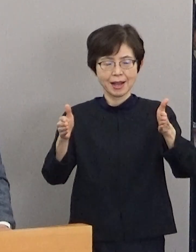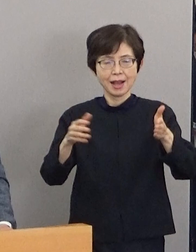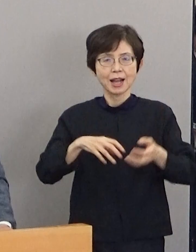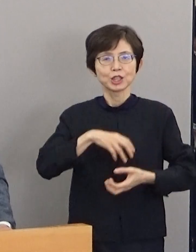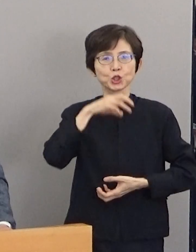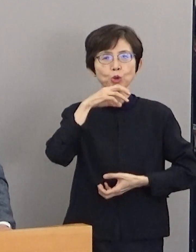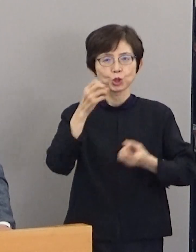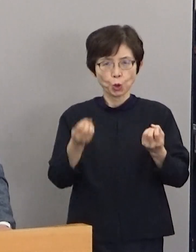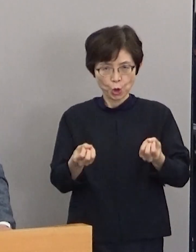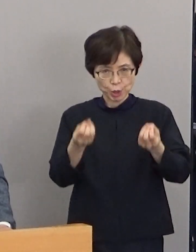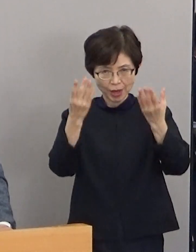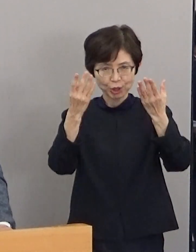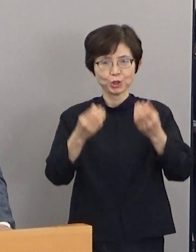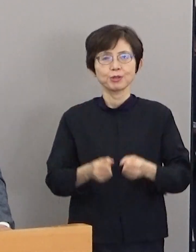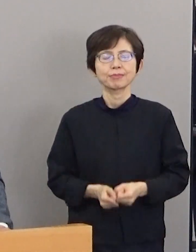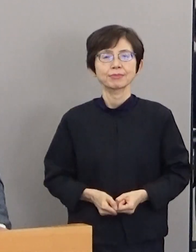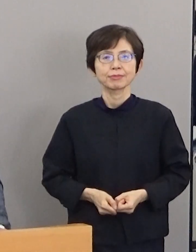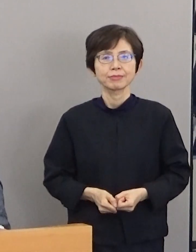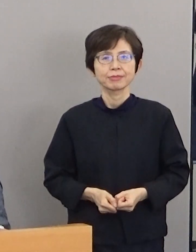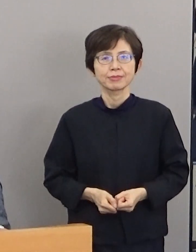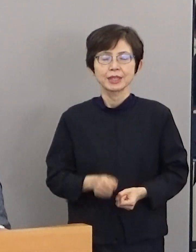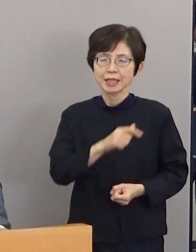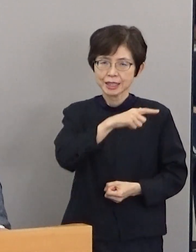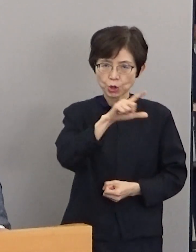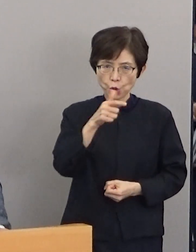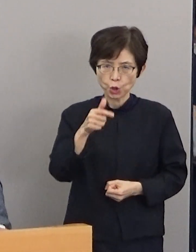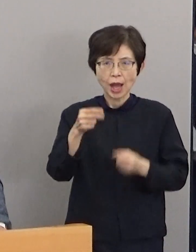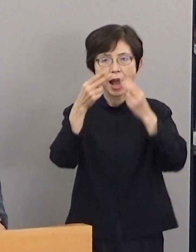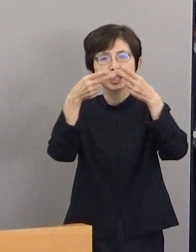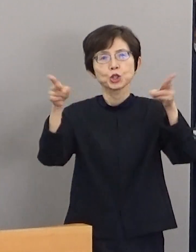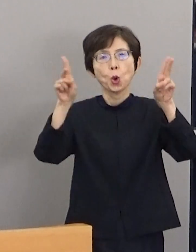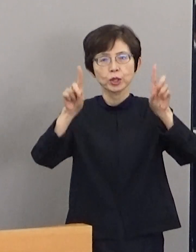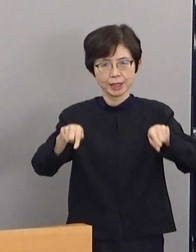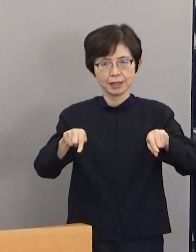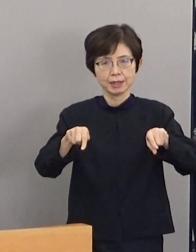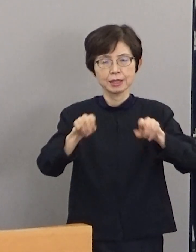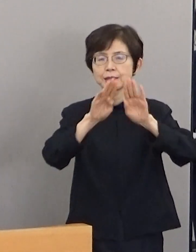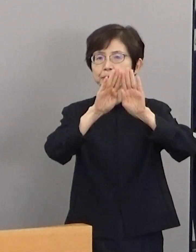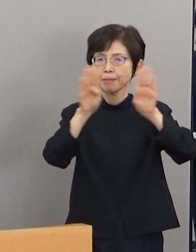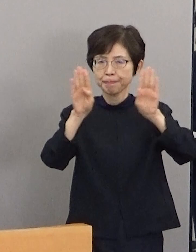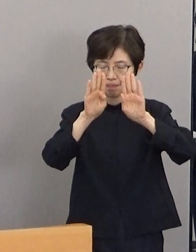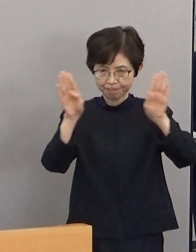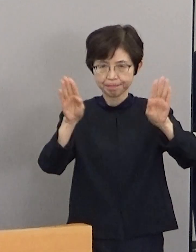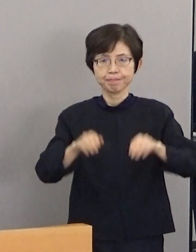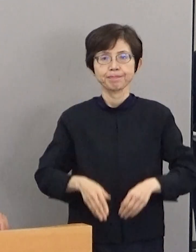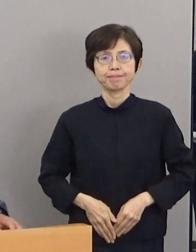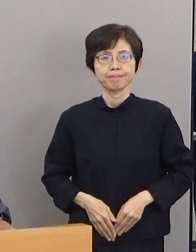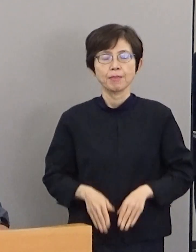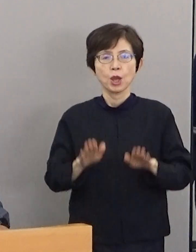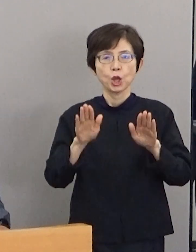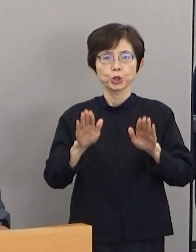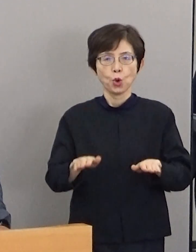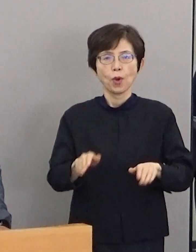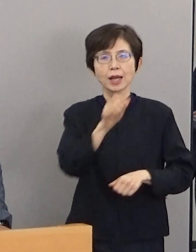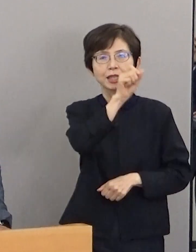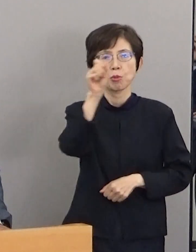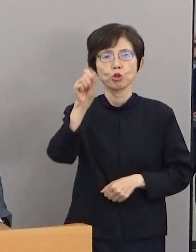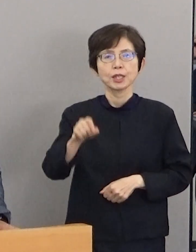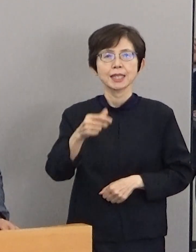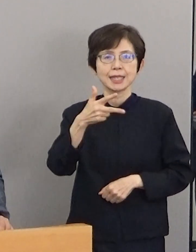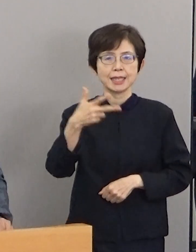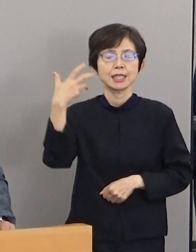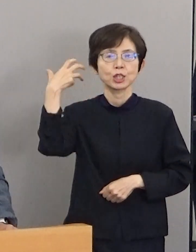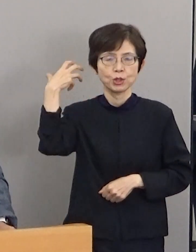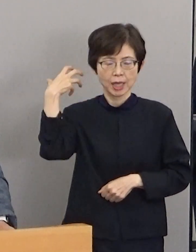をお祝いする、各種の敬老祝い行事が開催されますけれども、本日は本市が主催